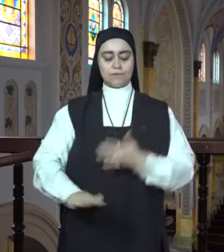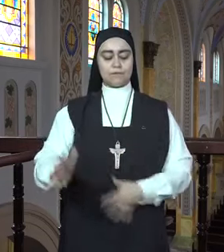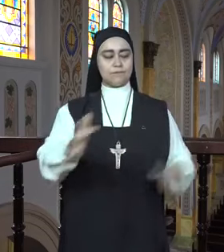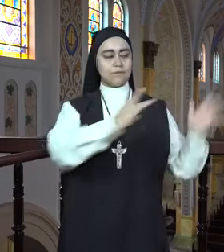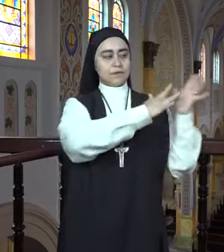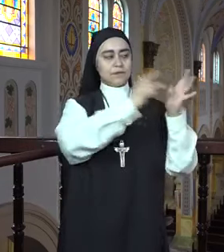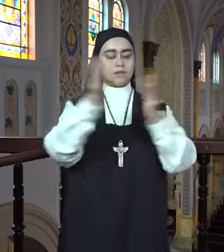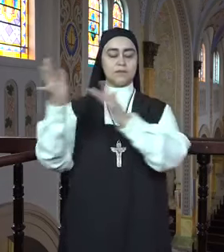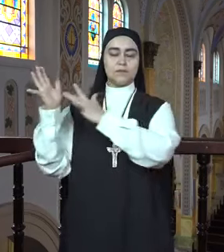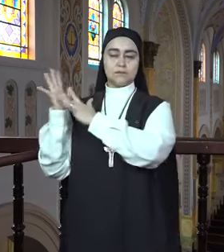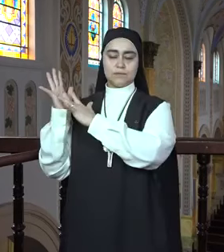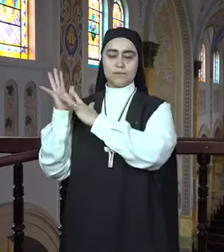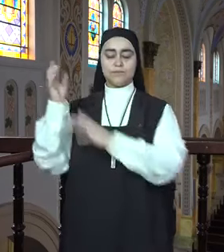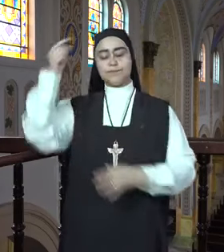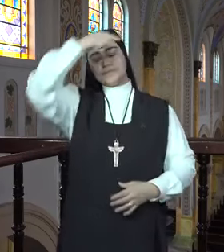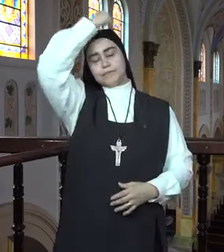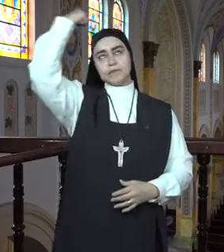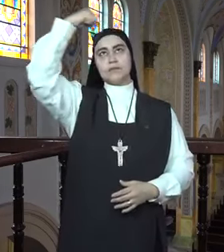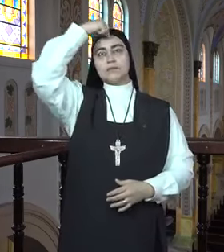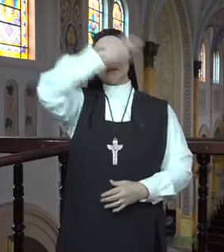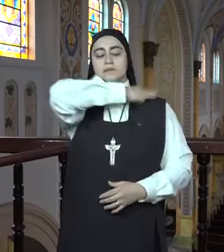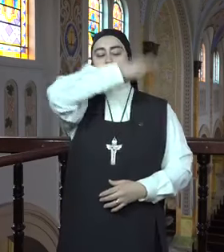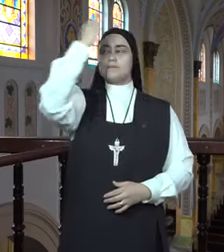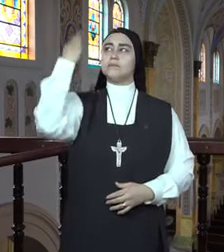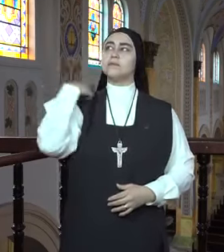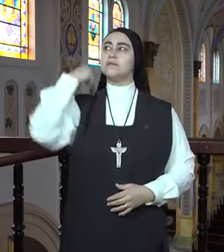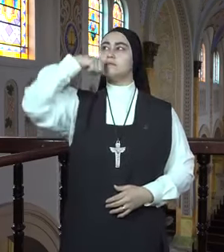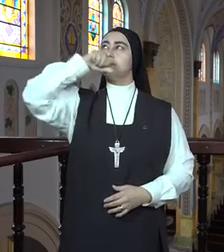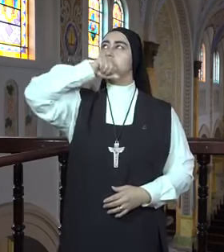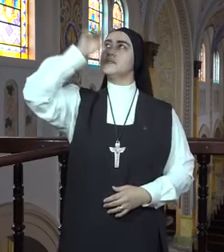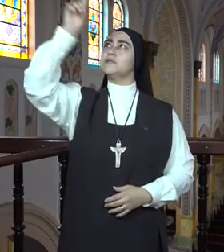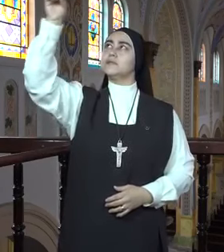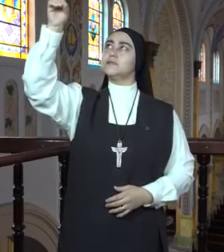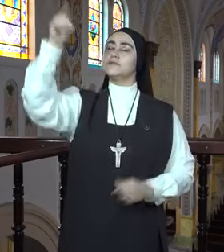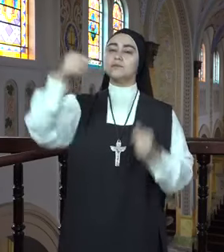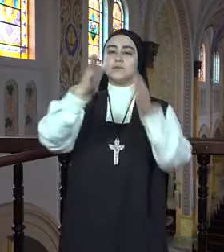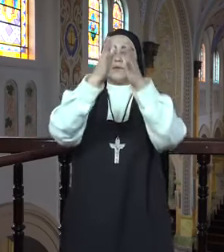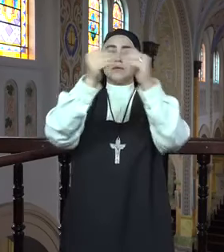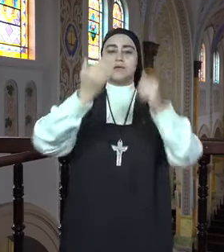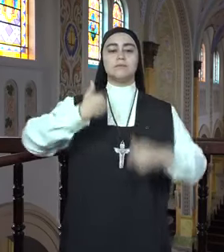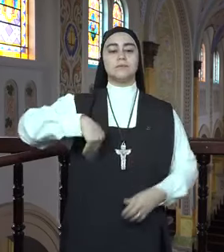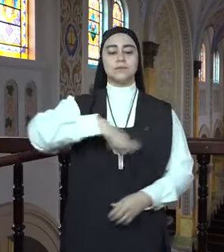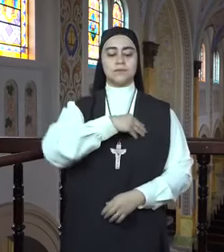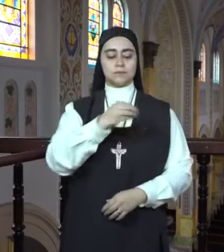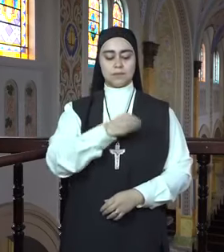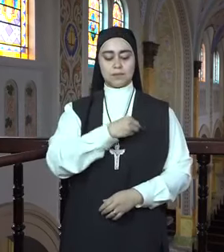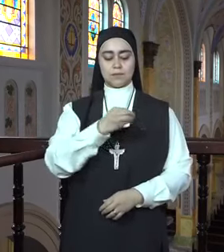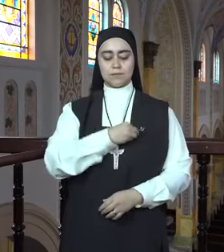do vosso ventre, Jesus. Santa Maria, Mãe de Deus, rogai por nós,